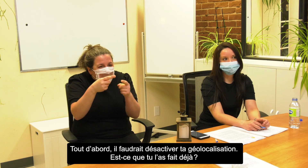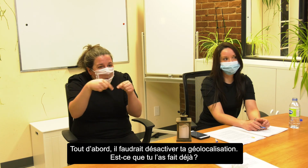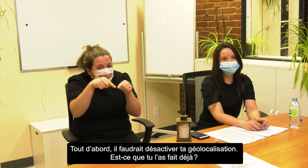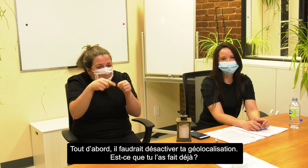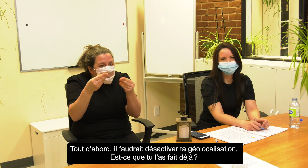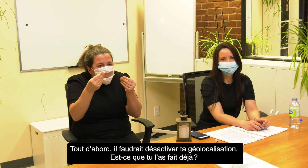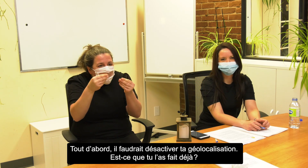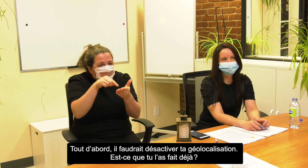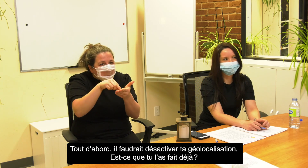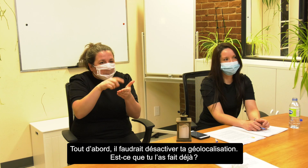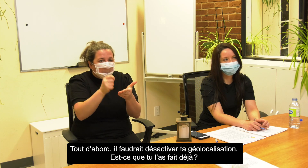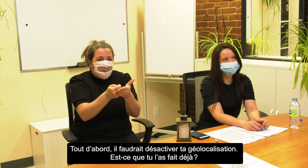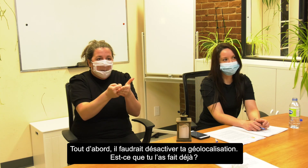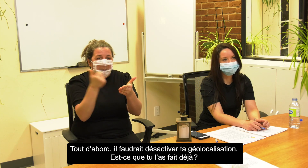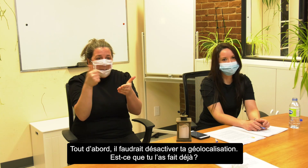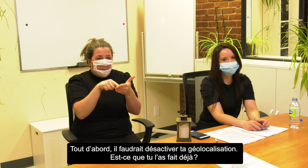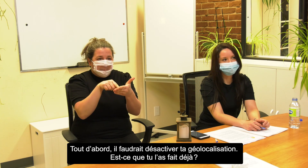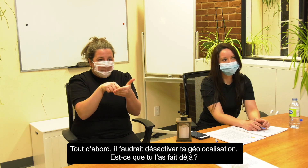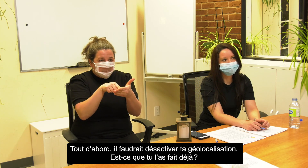Est-ce que ça avait été fait déjà?